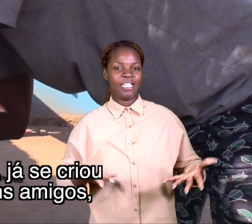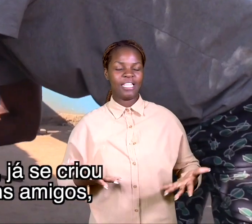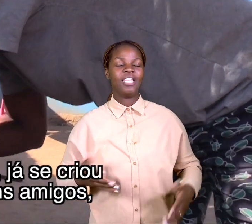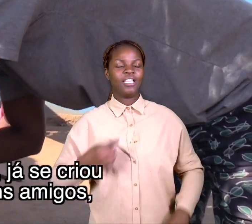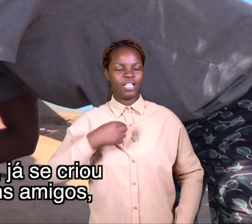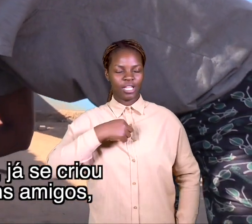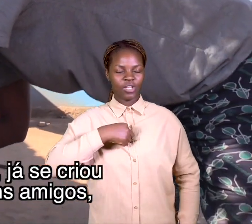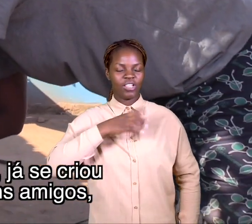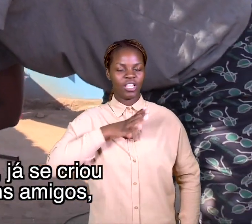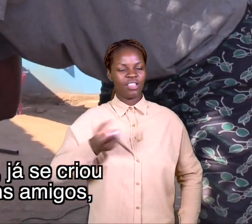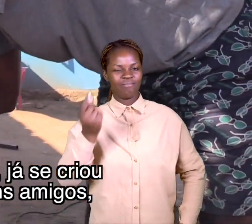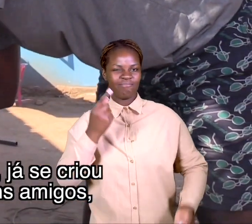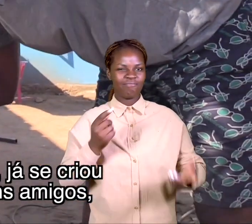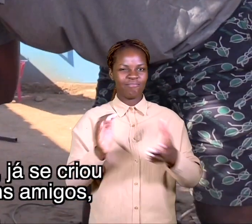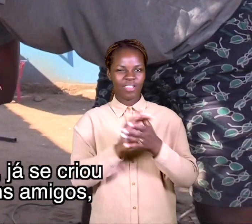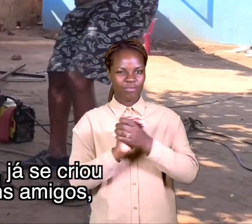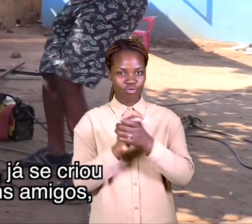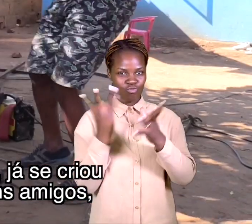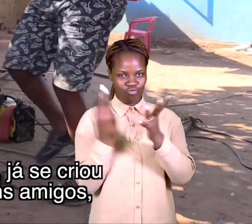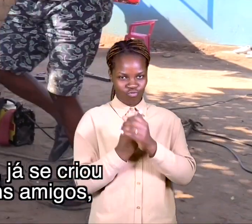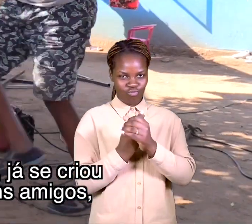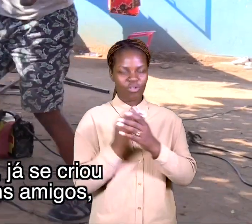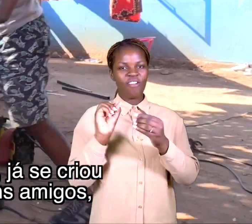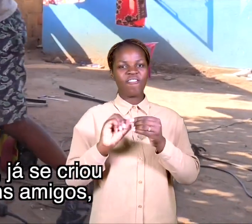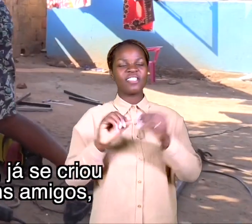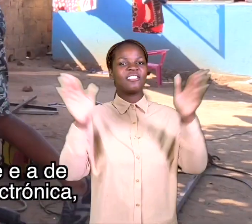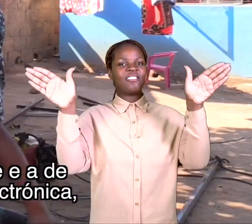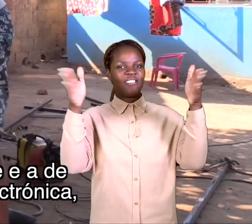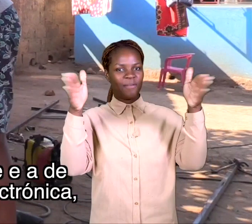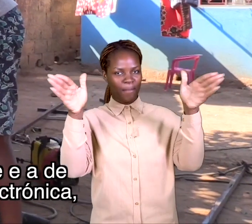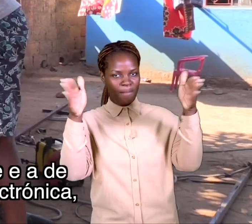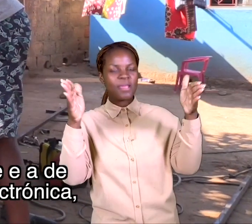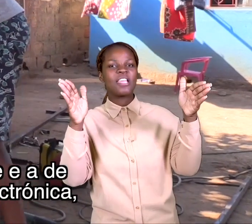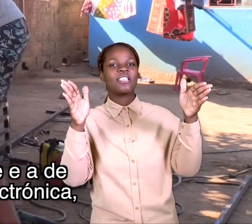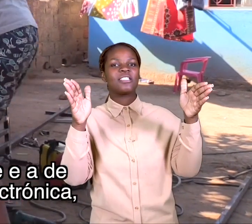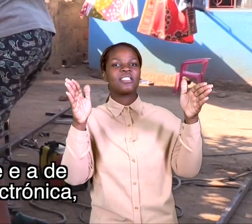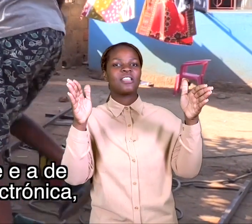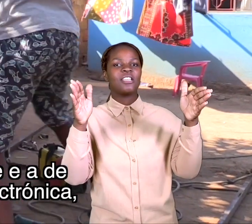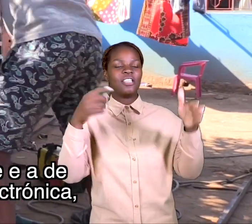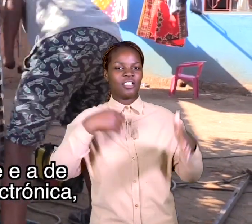E aliás, já se criou uma empresa, tenho alguns amigos que criamos uma empresa que lá se meteu